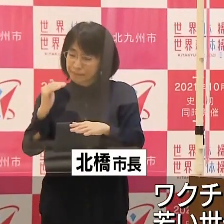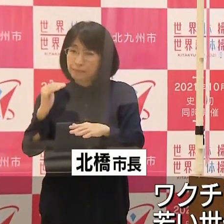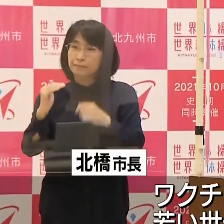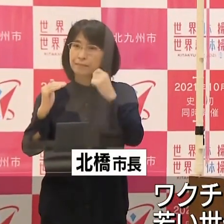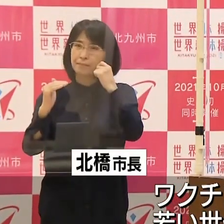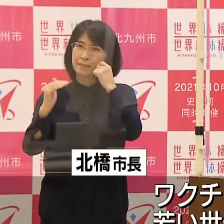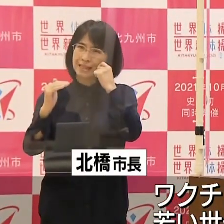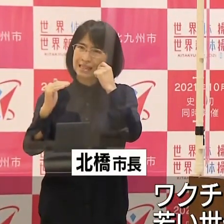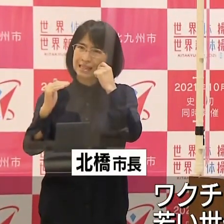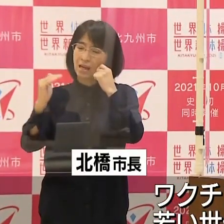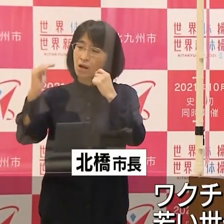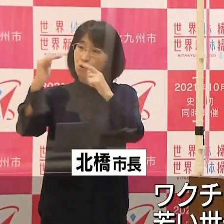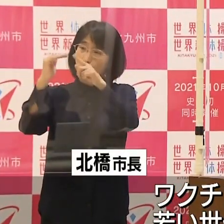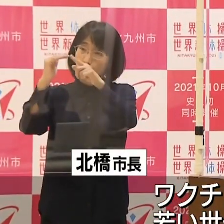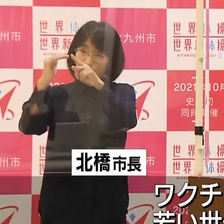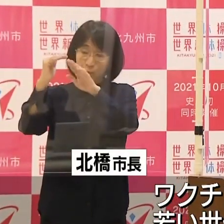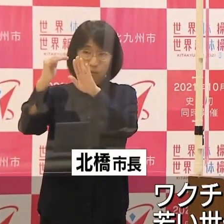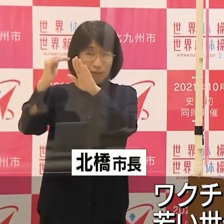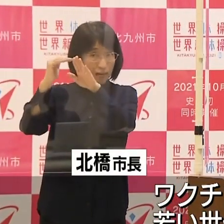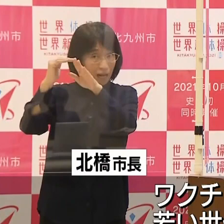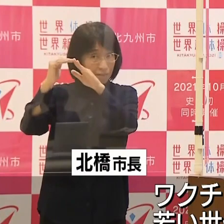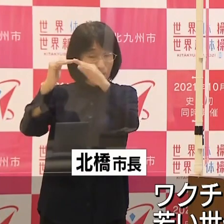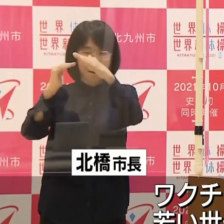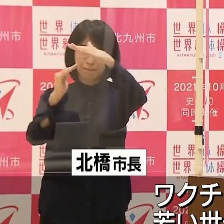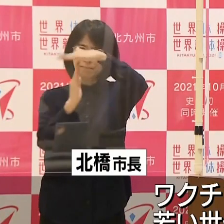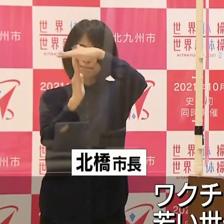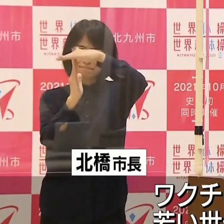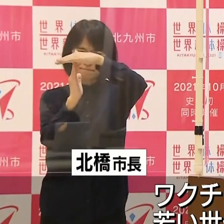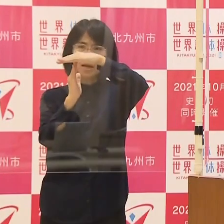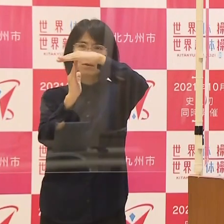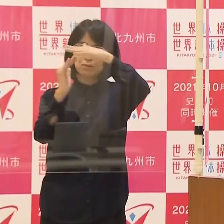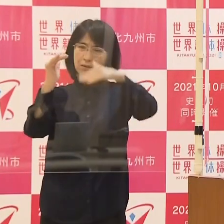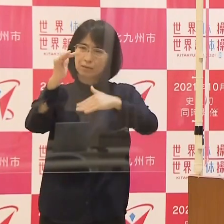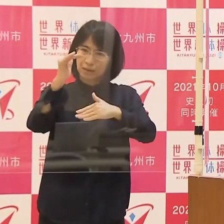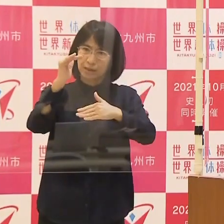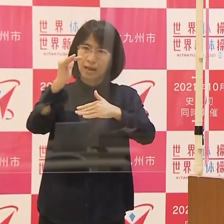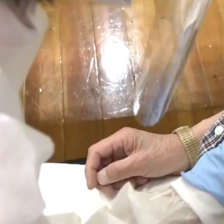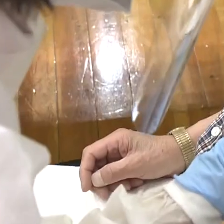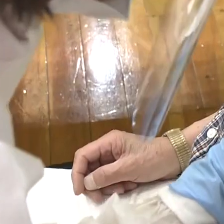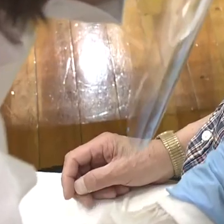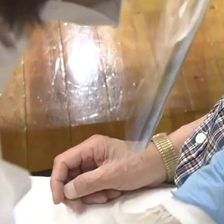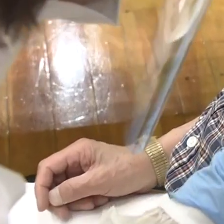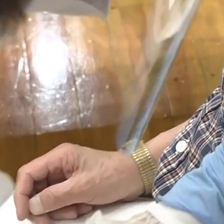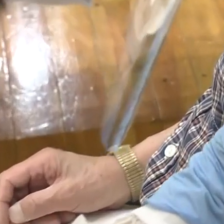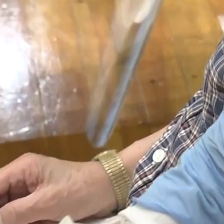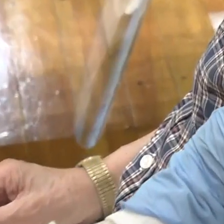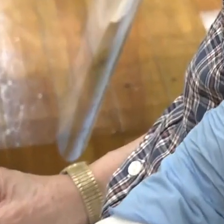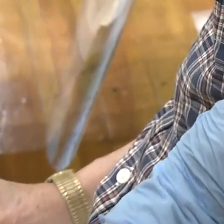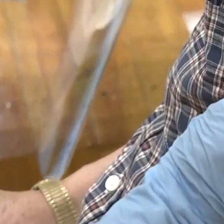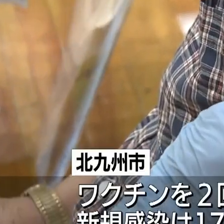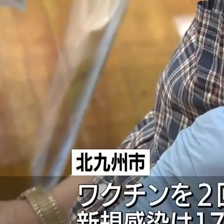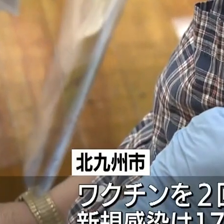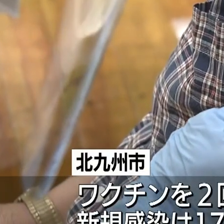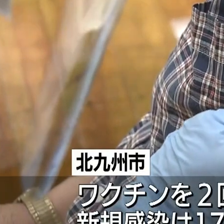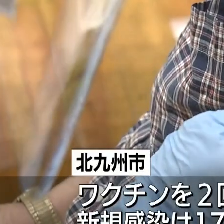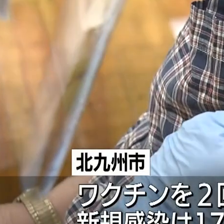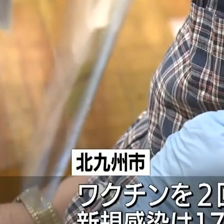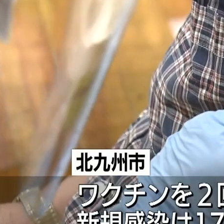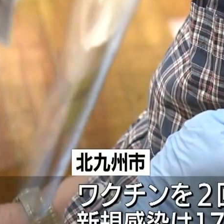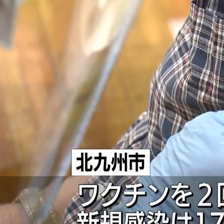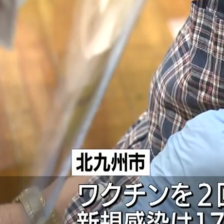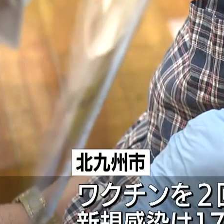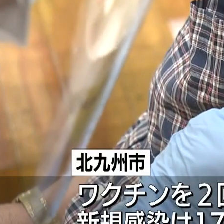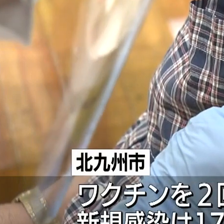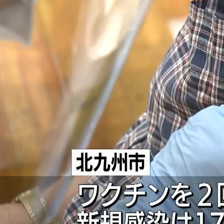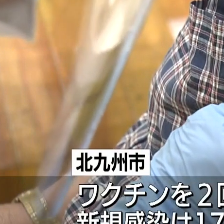を打っていない若い世代を中心に感染が拡大しているとしましたその上で北九州しては死のう